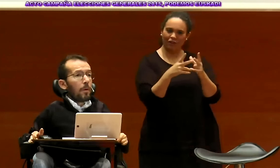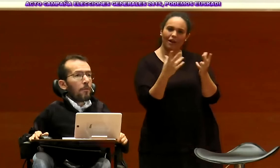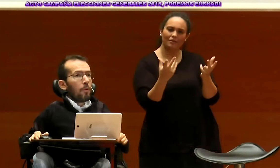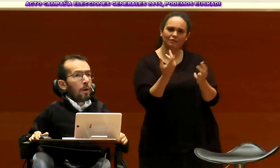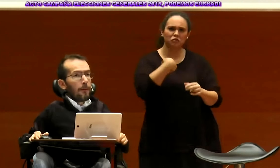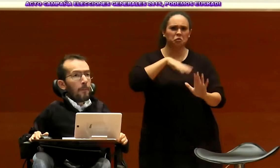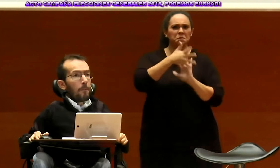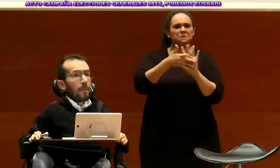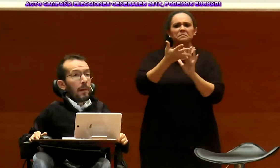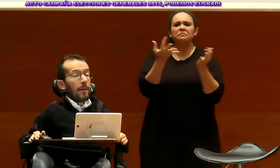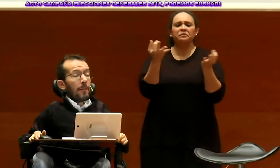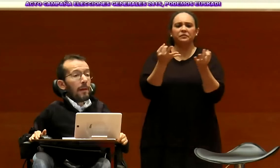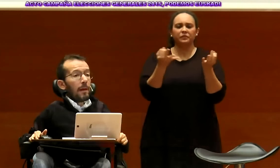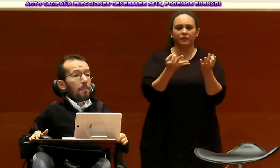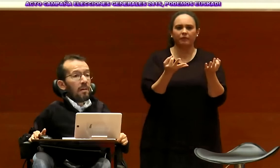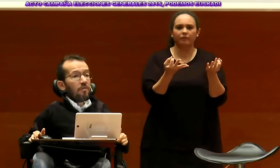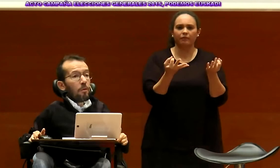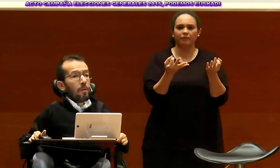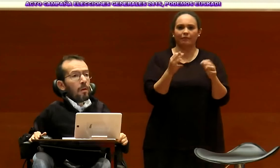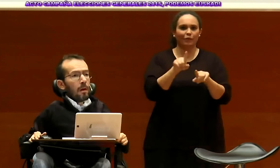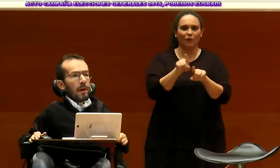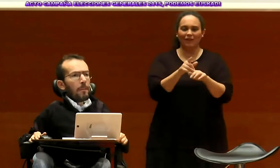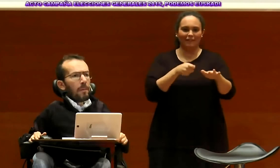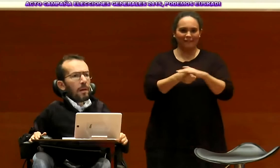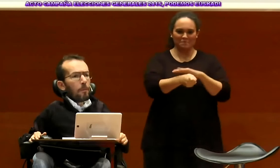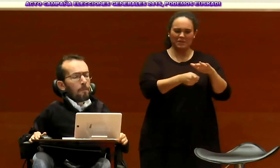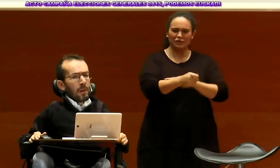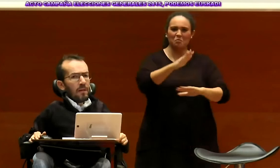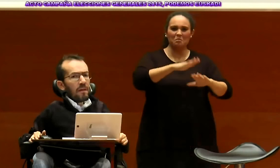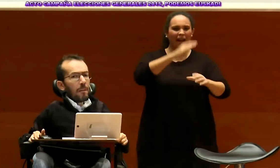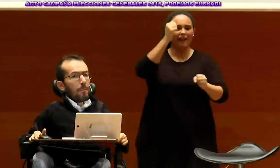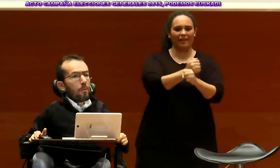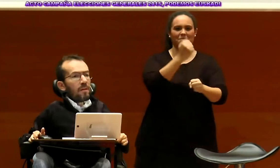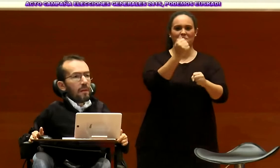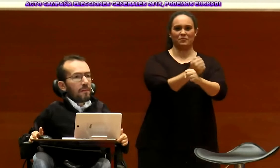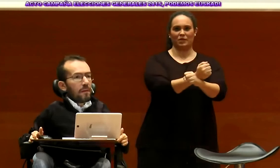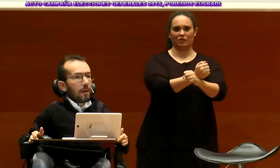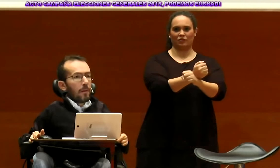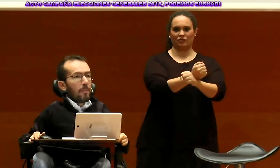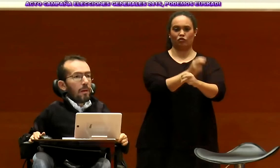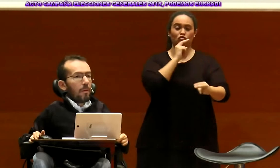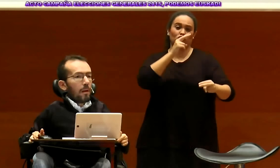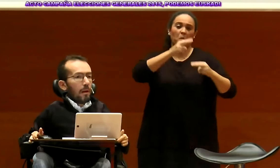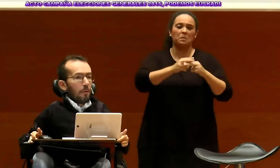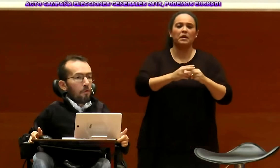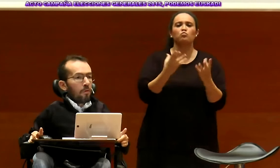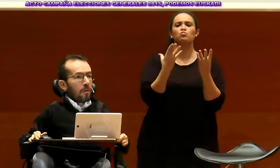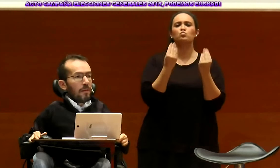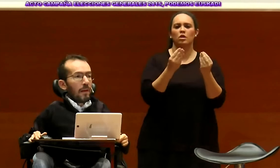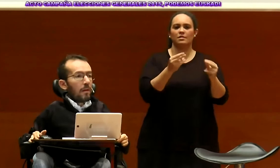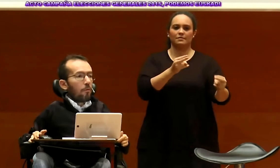estamos hablando de inversión en empleo que se llama muy intensiva en empleo, en el